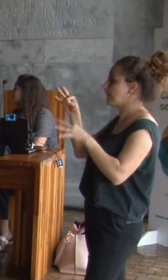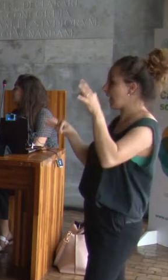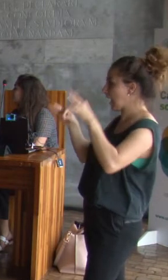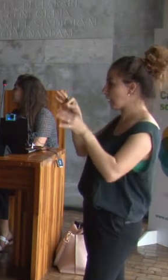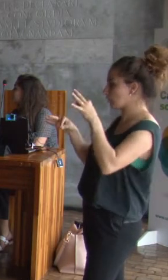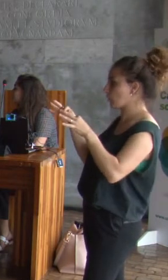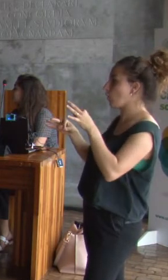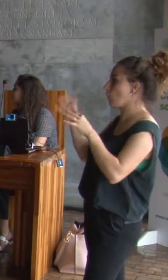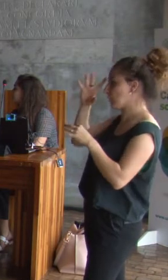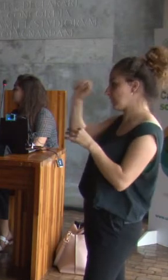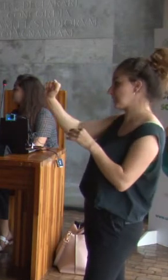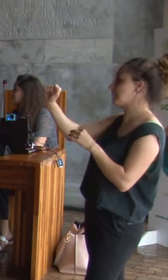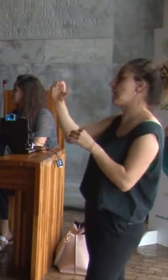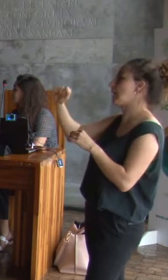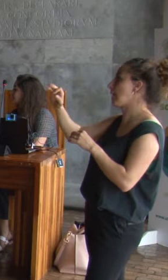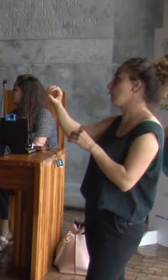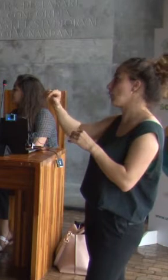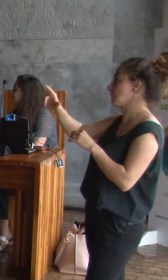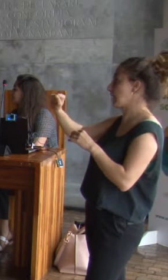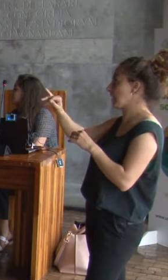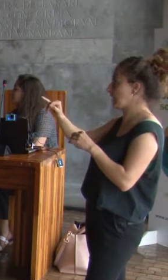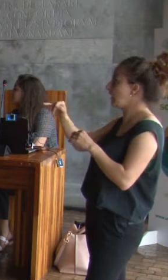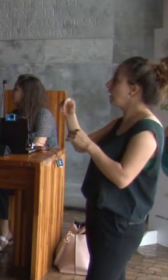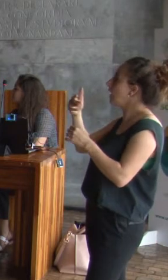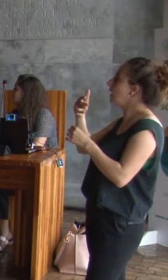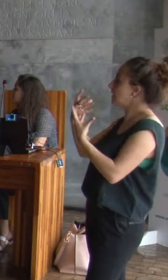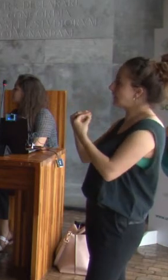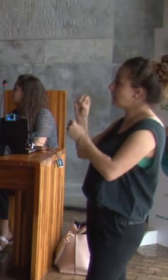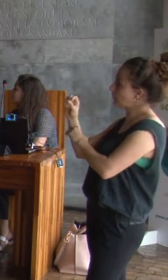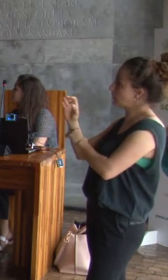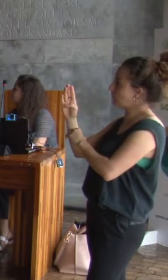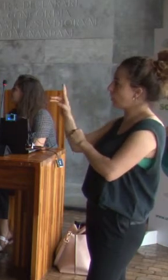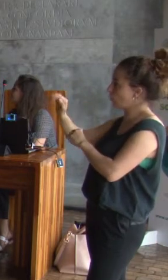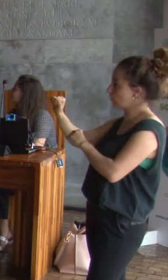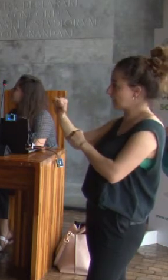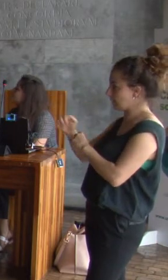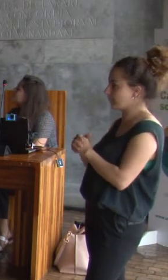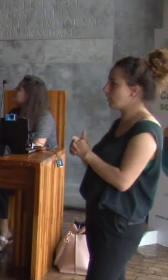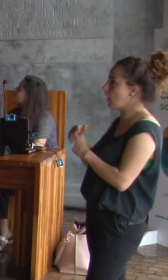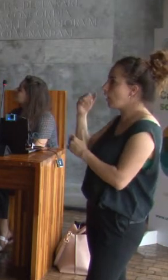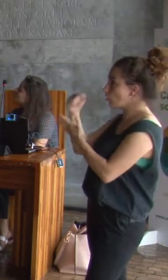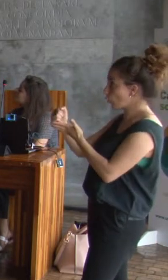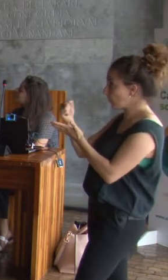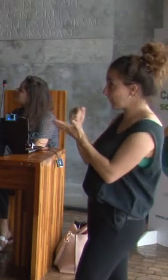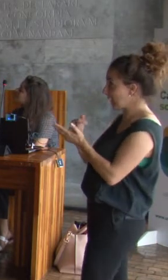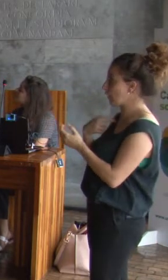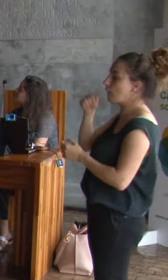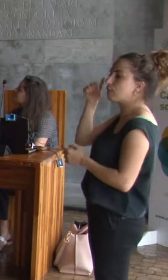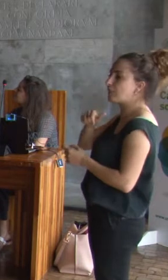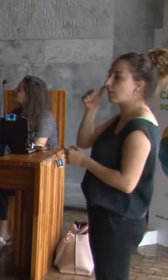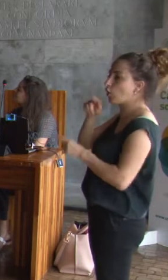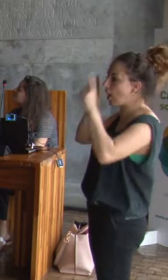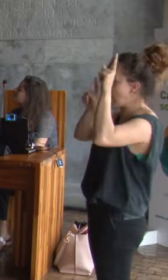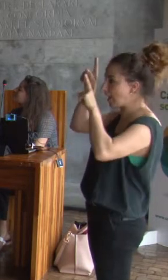parte, tenuto dalla professoressa Elisabetta Brusa. In questo documentario ho finto di essere un